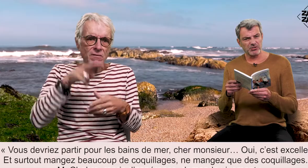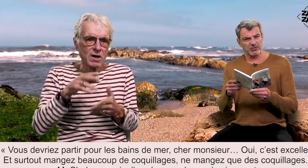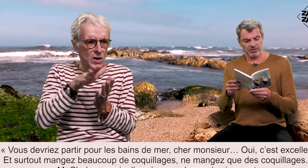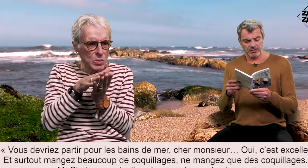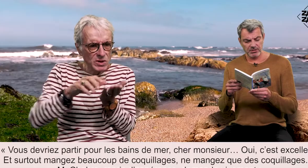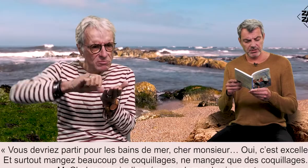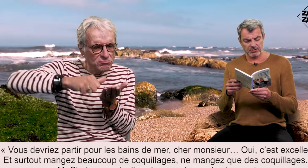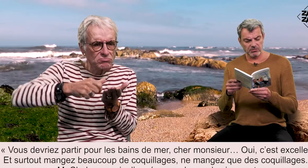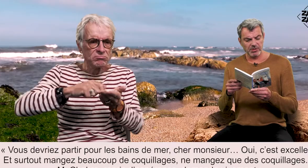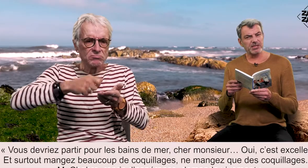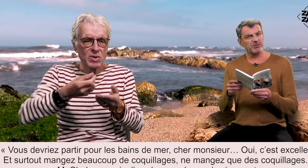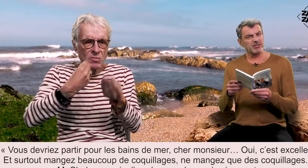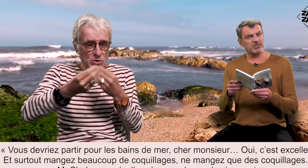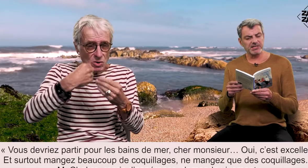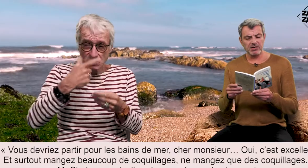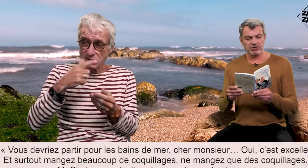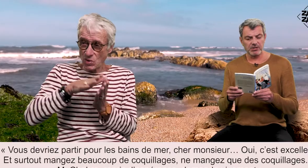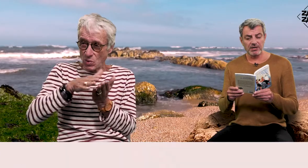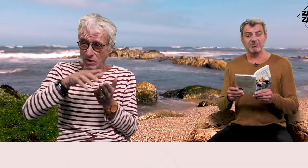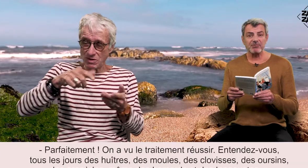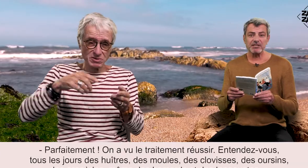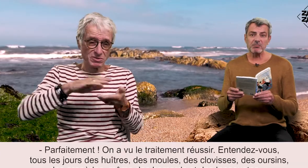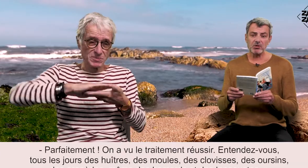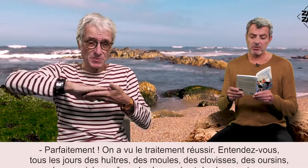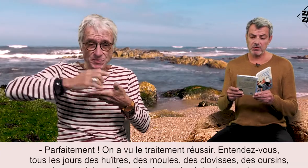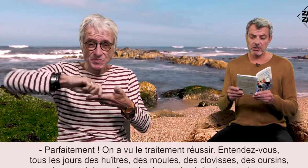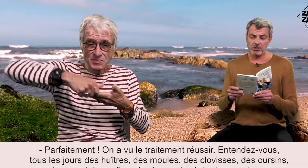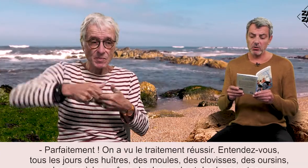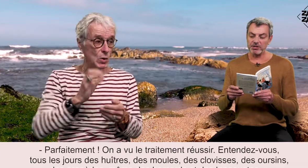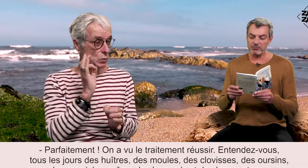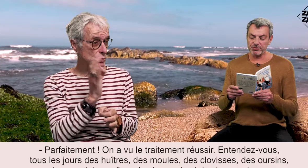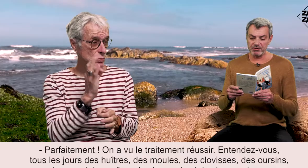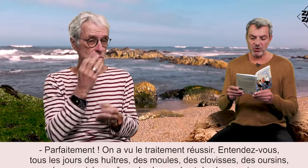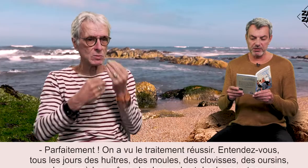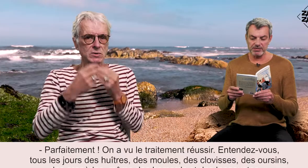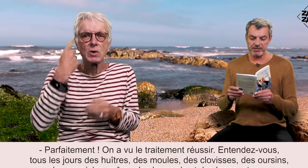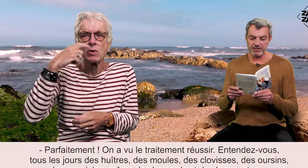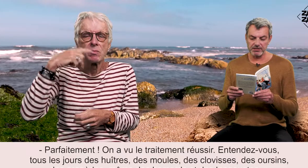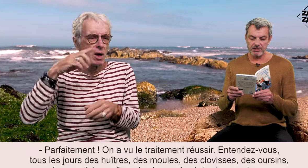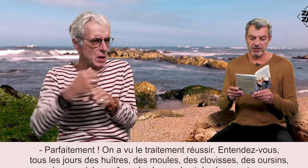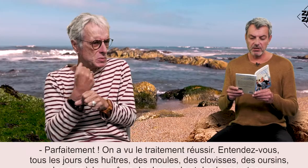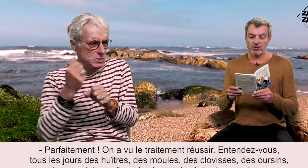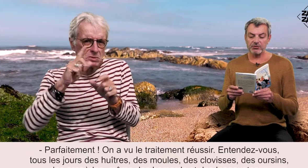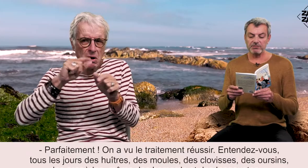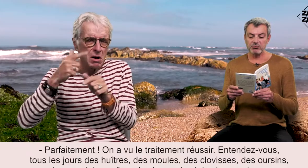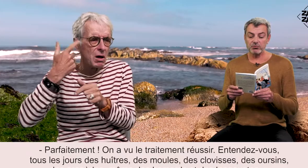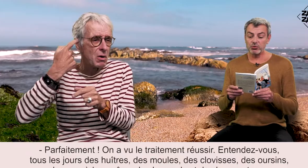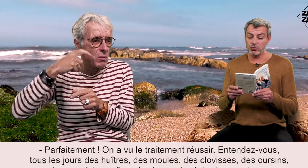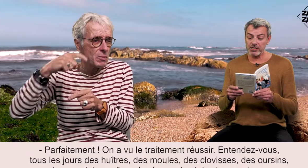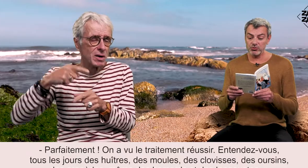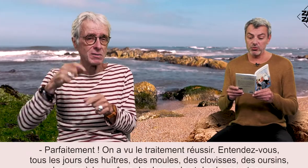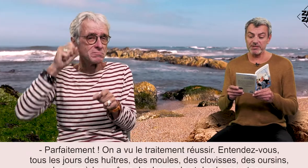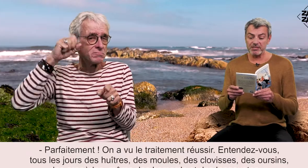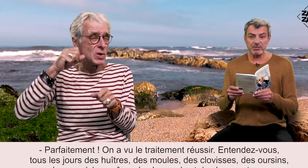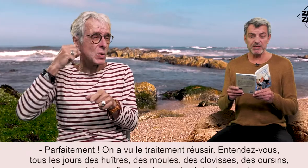coquillages, docteur ? » croyez que des coquillages ? Parfaitement ! On a vu le traitement réussir. Entendez-vous,